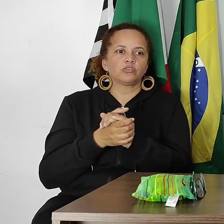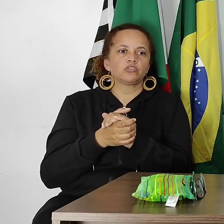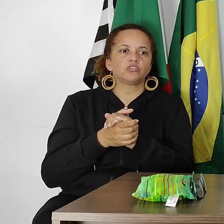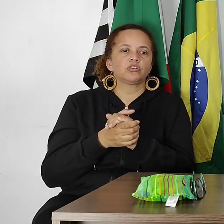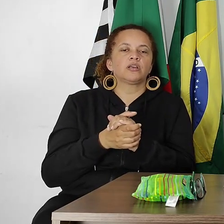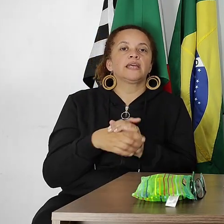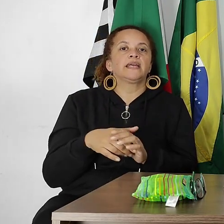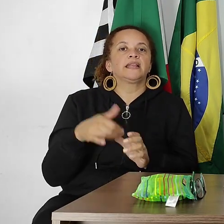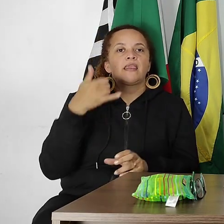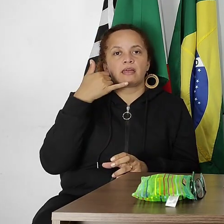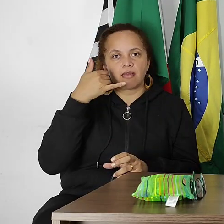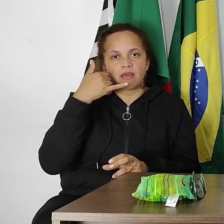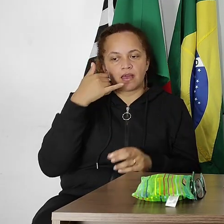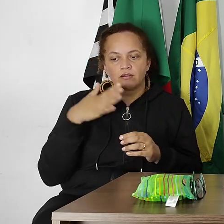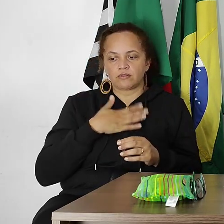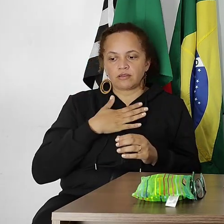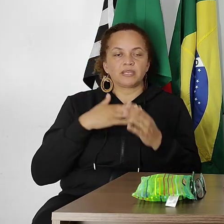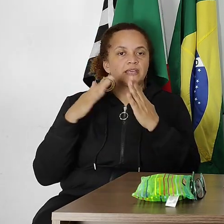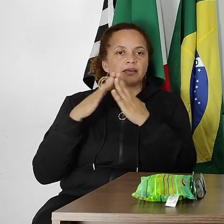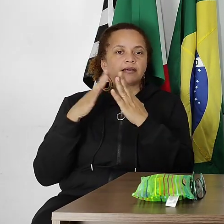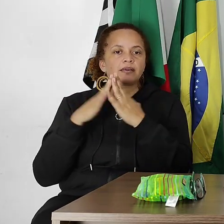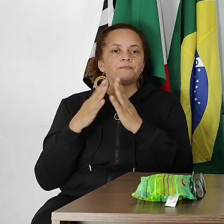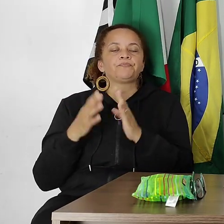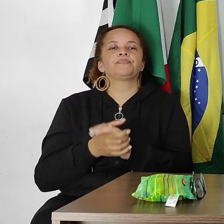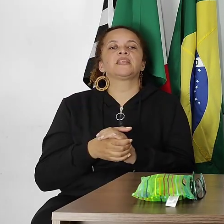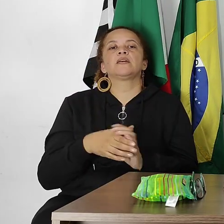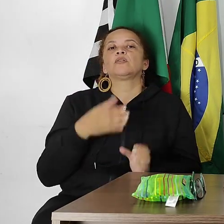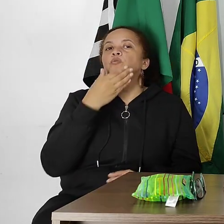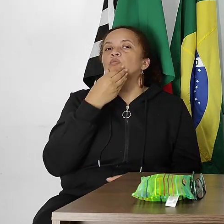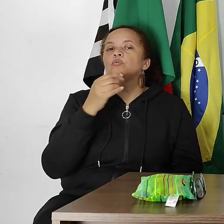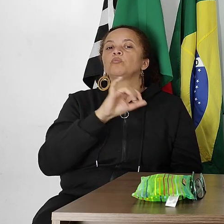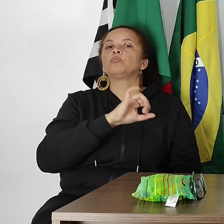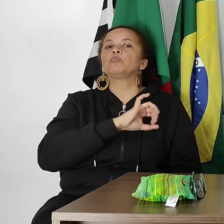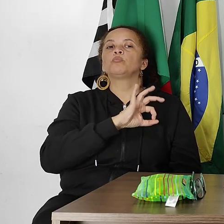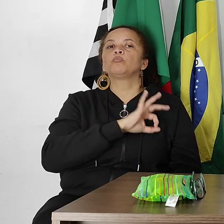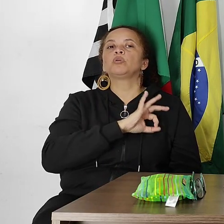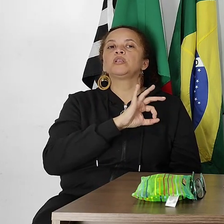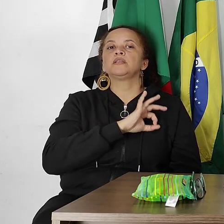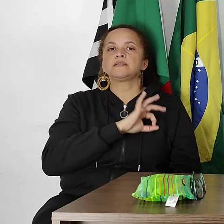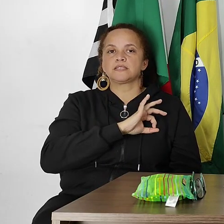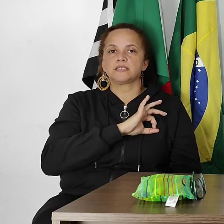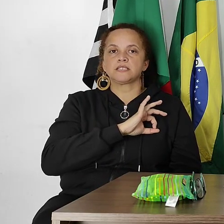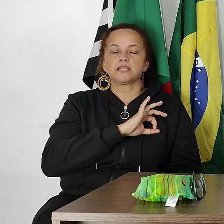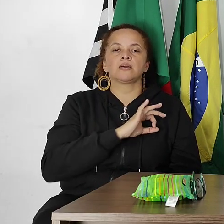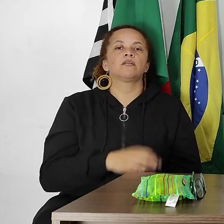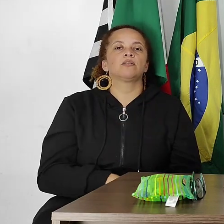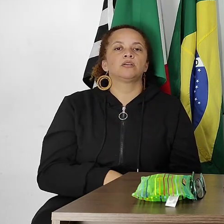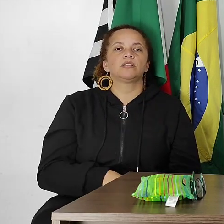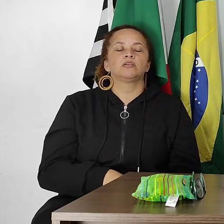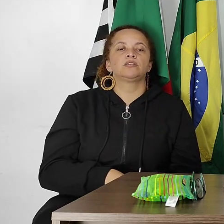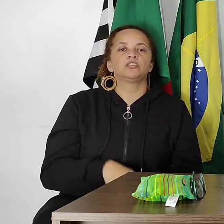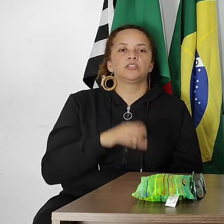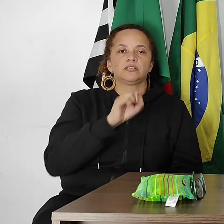São Bernardo. Um delegado falando assim: ó, sou delegado aqui de São Bernardo,